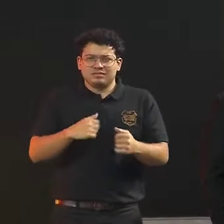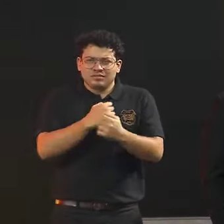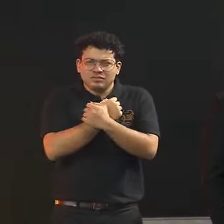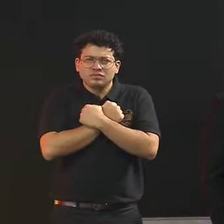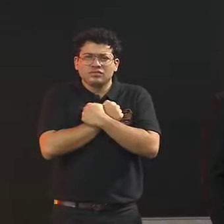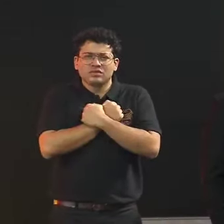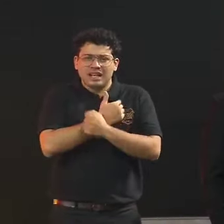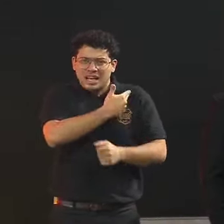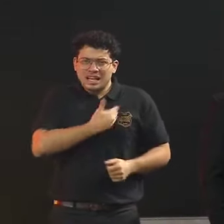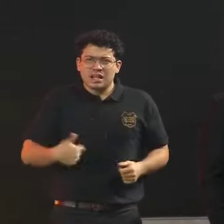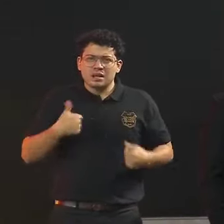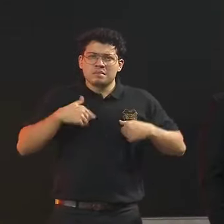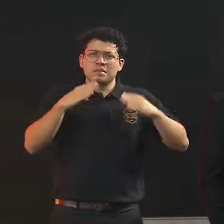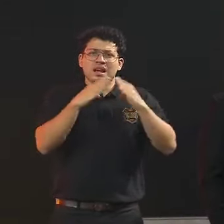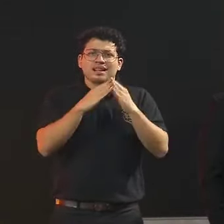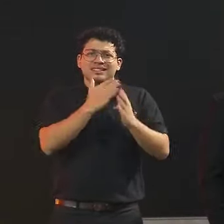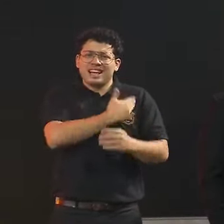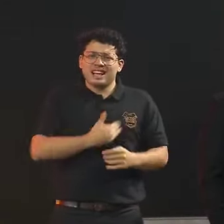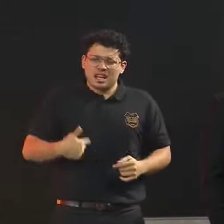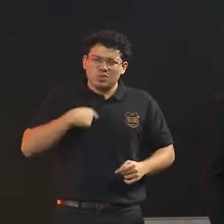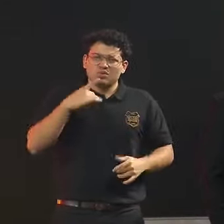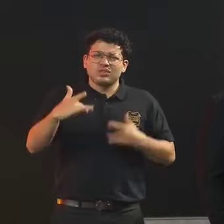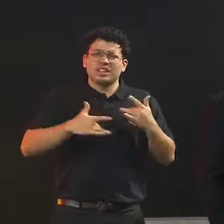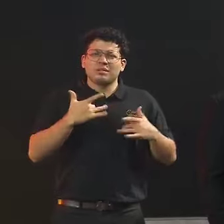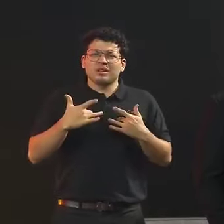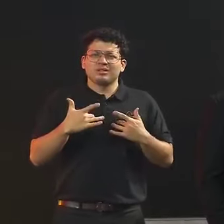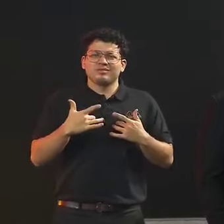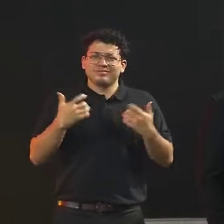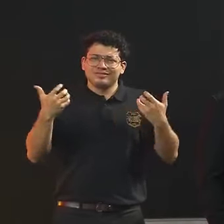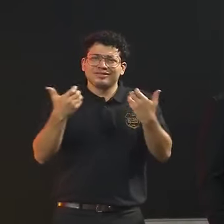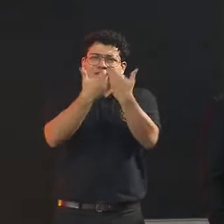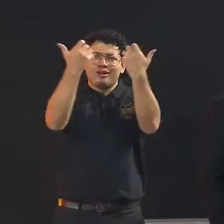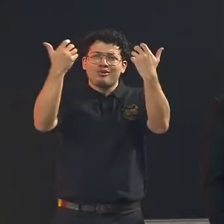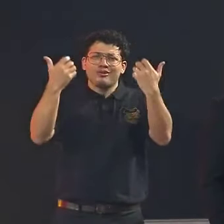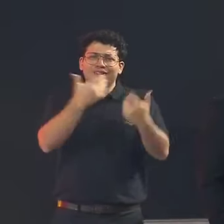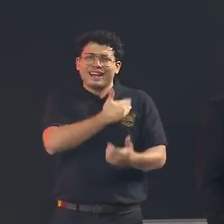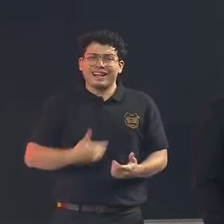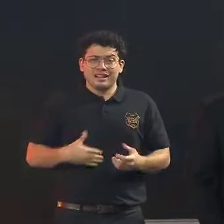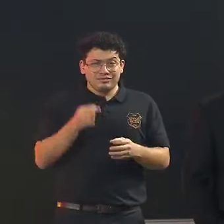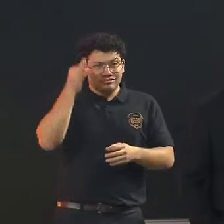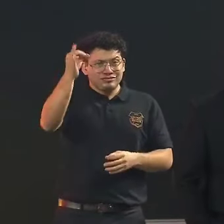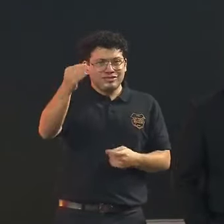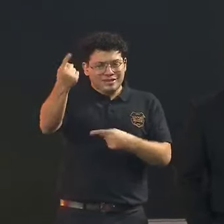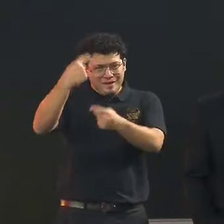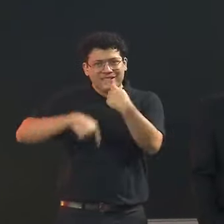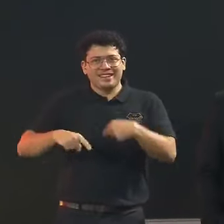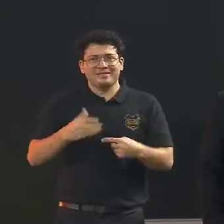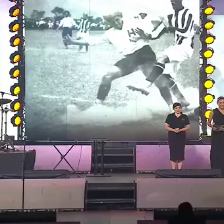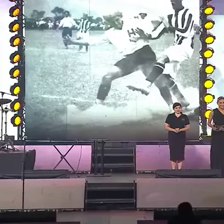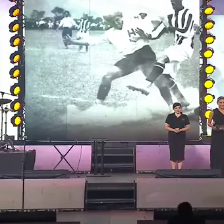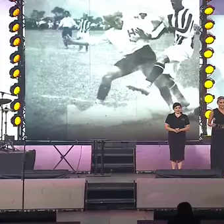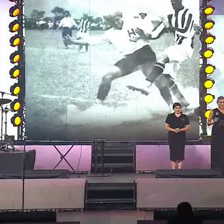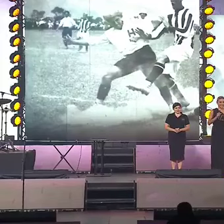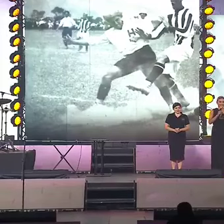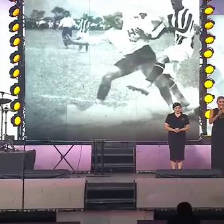mi casa, el Herediano es un sentimiento. Salud, Club Sport Herediano, lo mejor está por venir. Muchas gracias.